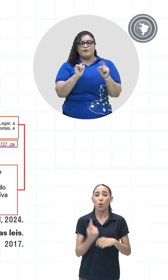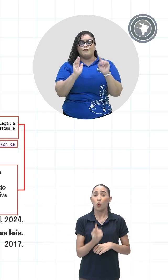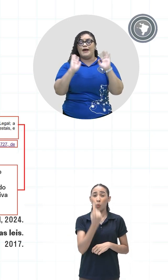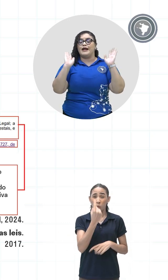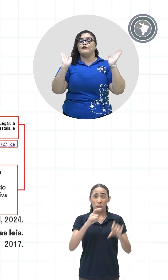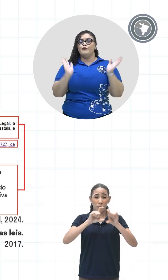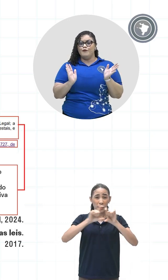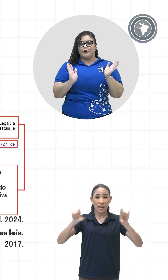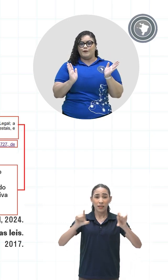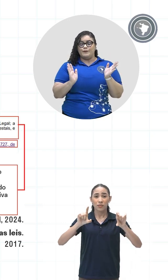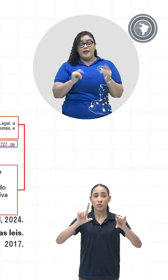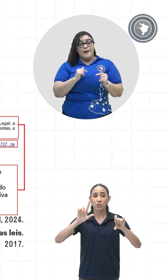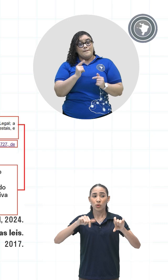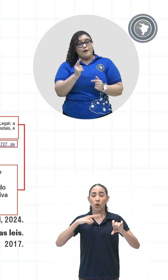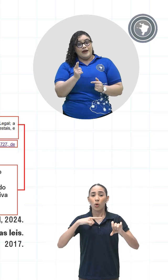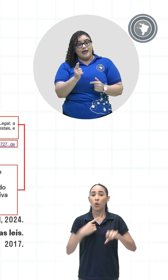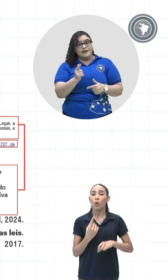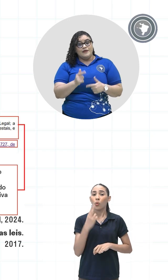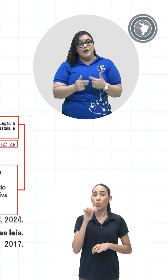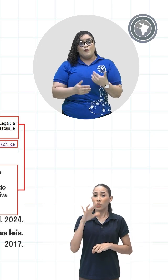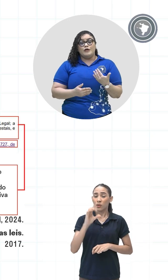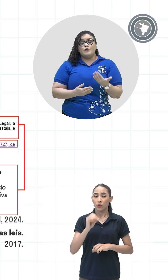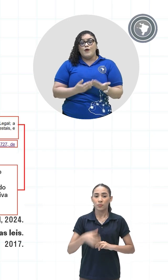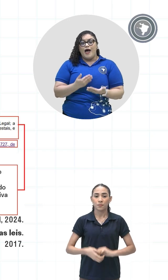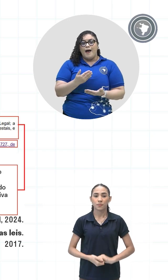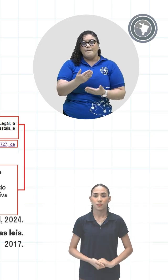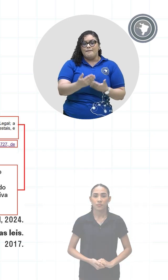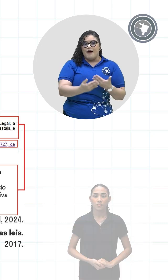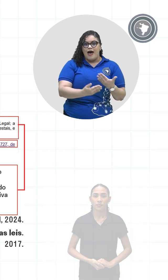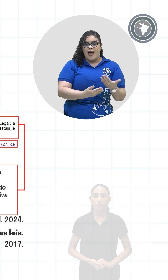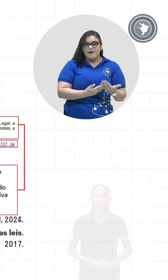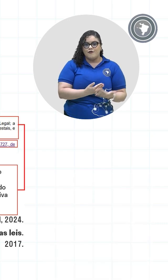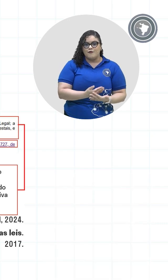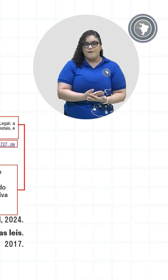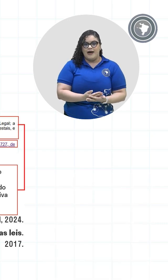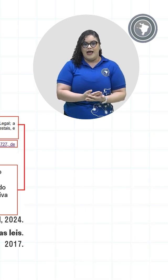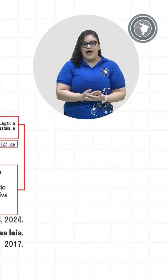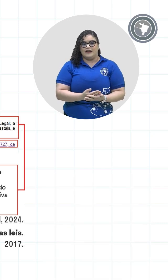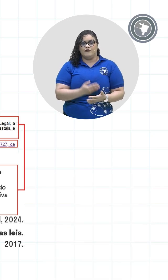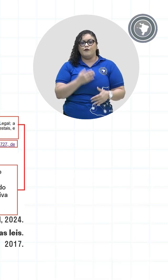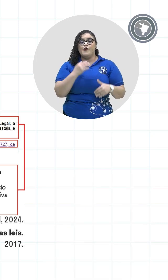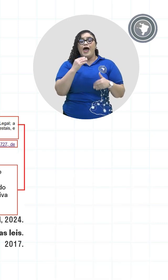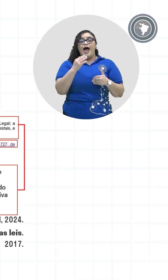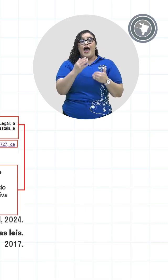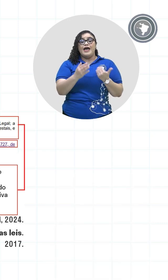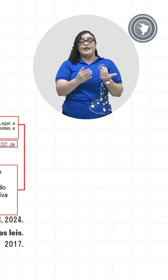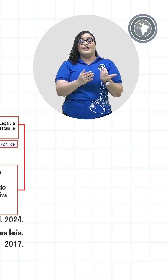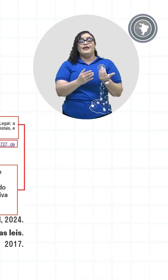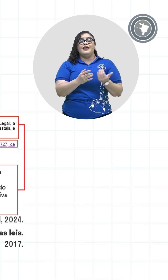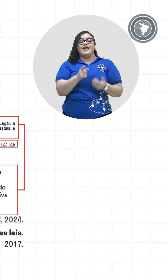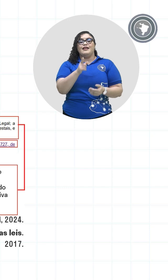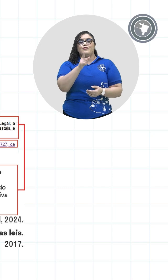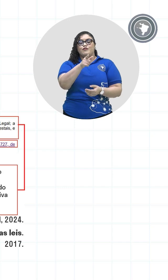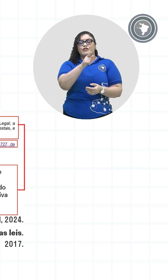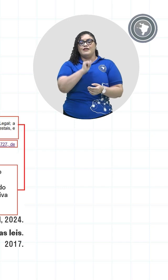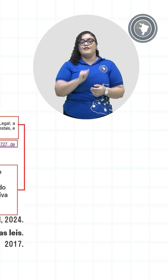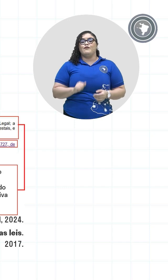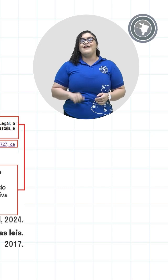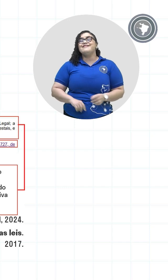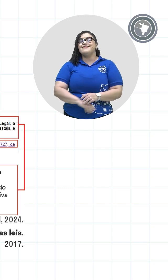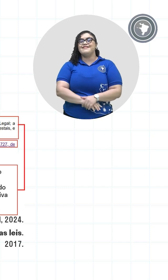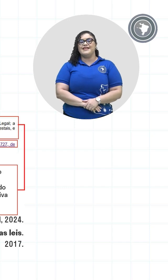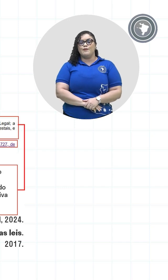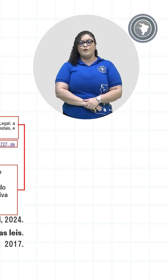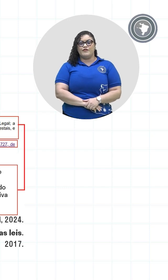ele é chamado de parágrafo único. Porém, quando há mais de um parágrafo, aí eles